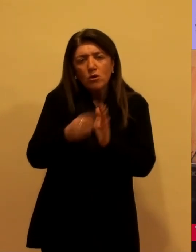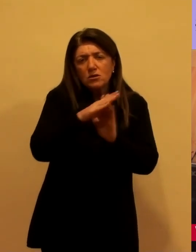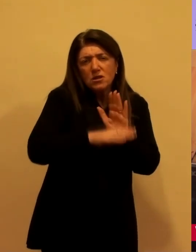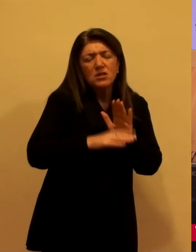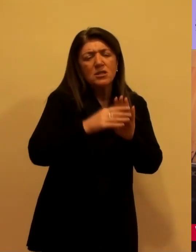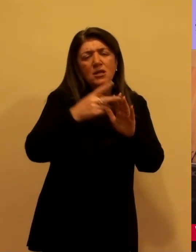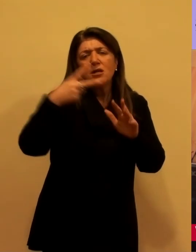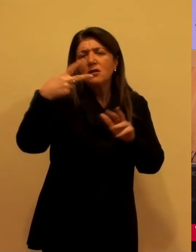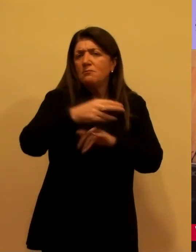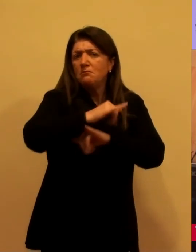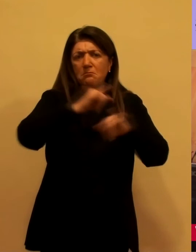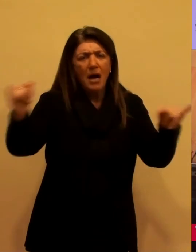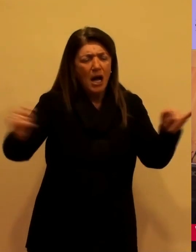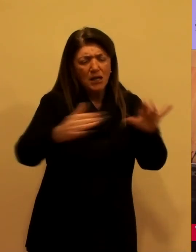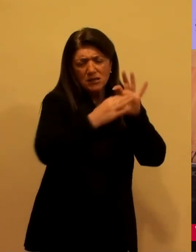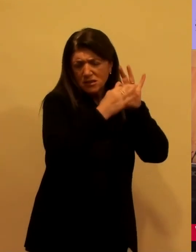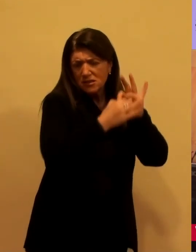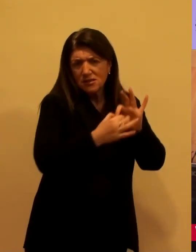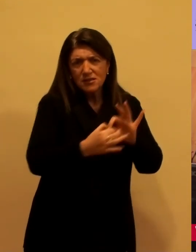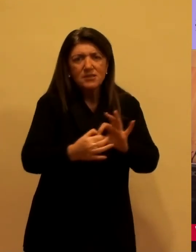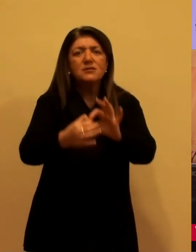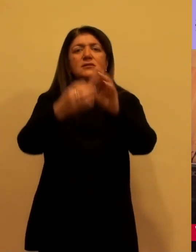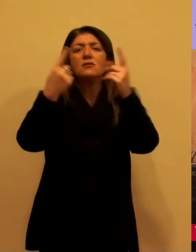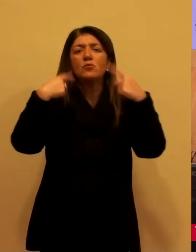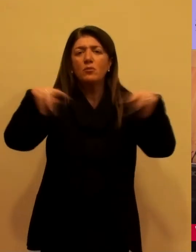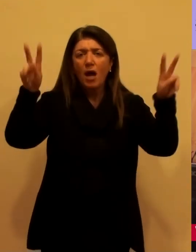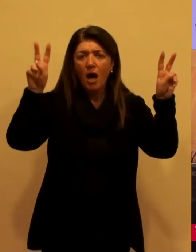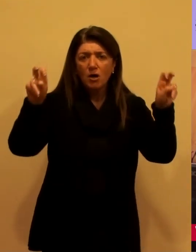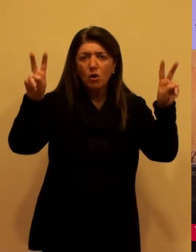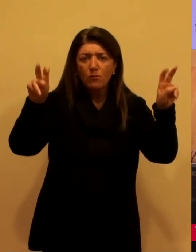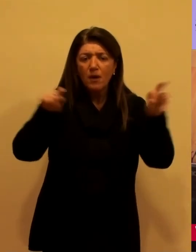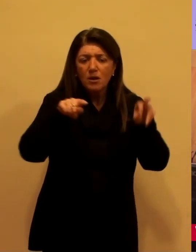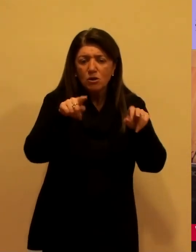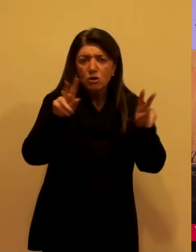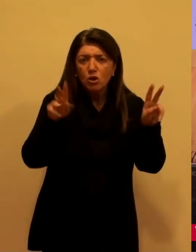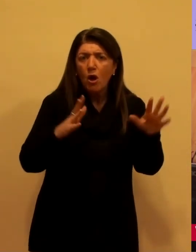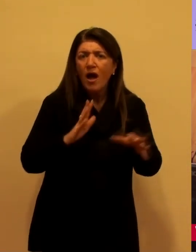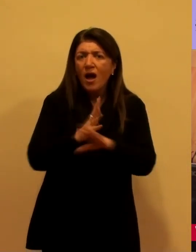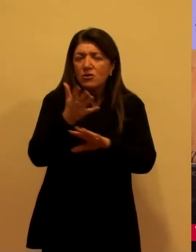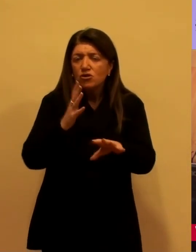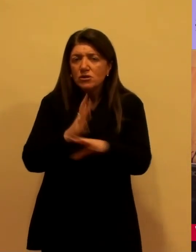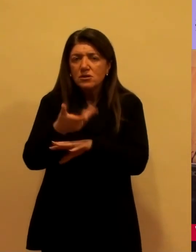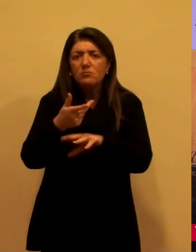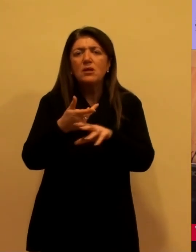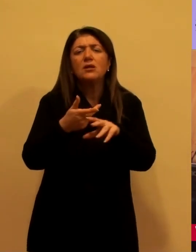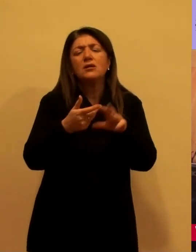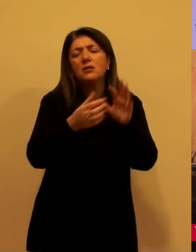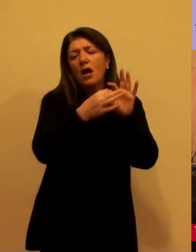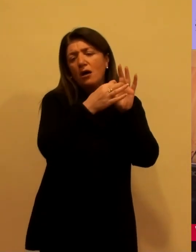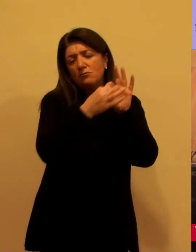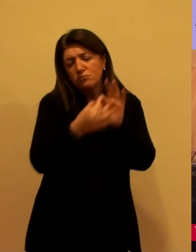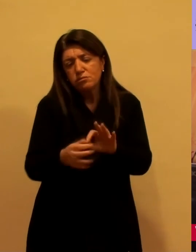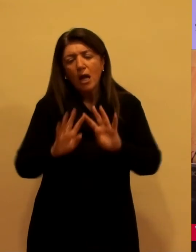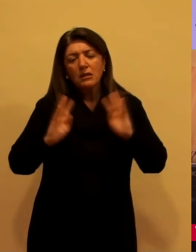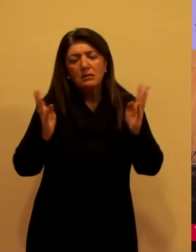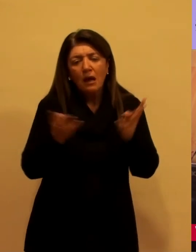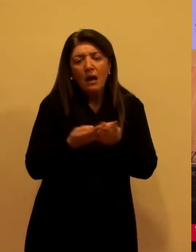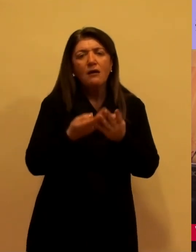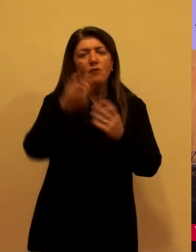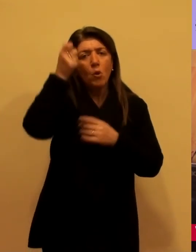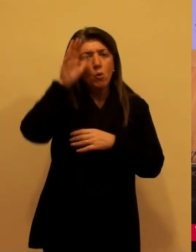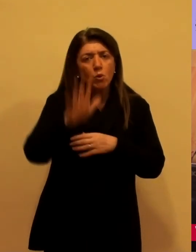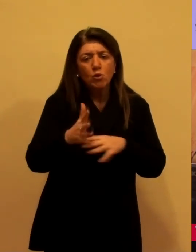continuiamo ad indagare l'argomento dell'accessibilità attraverso il tavolo della cultura accessibile, attraverso i